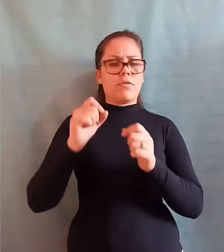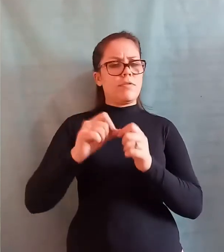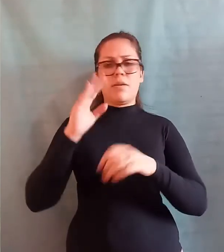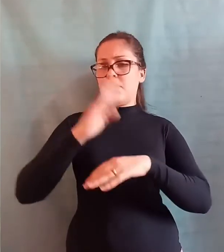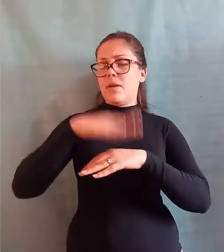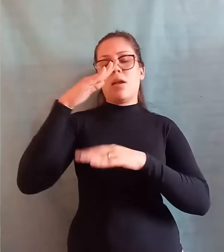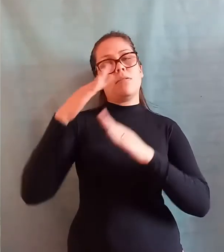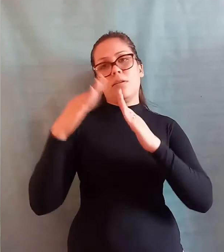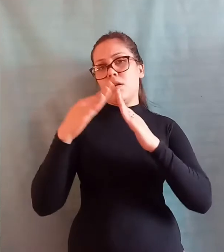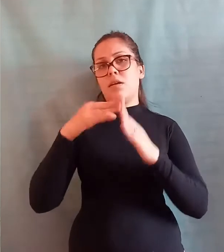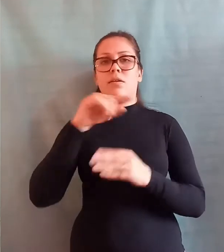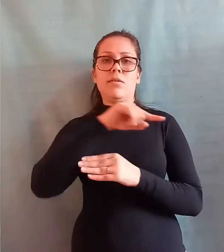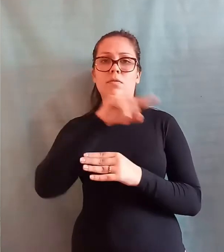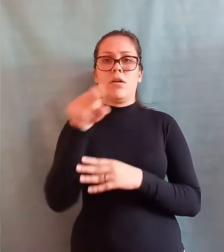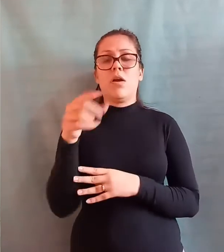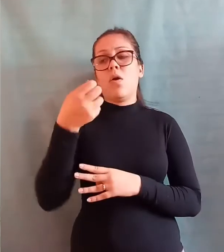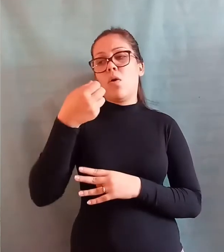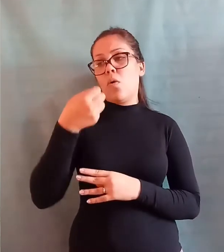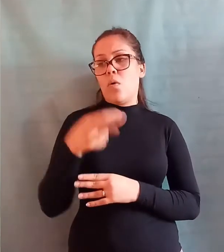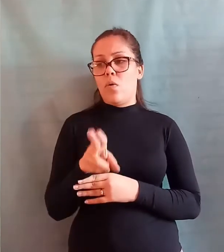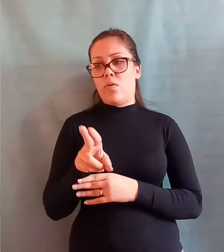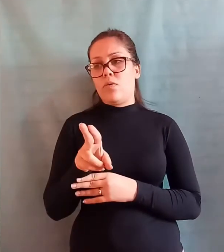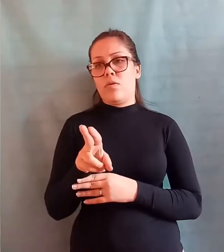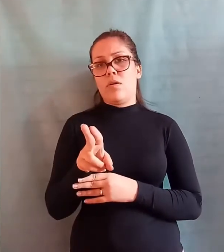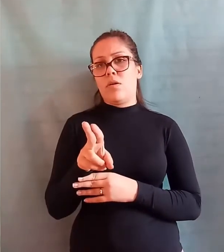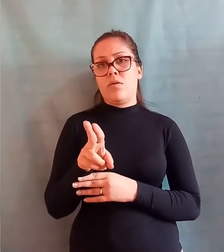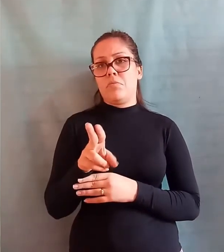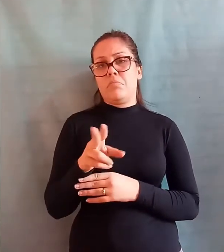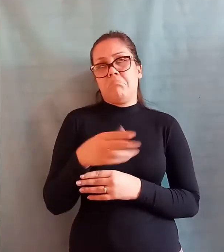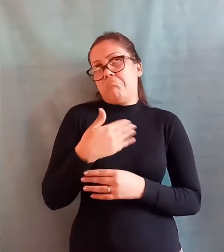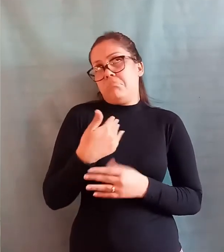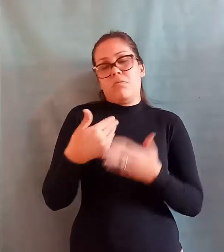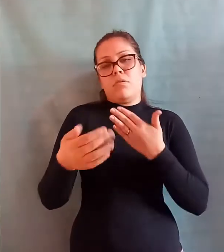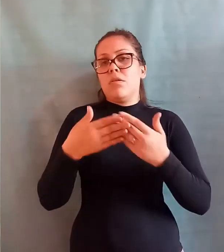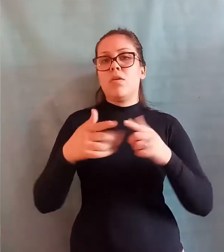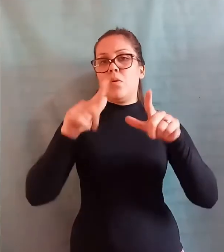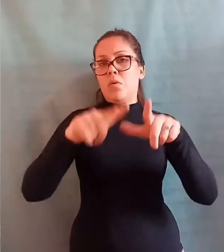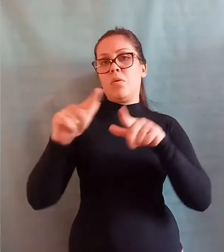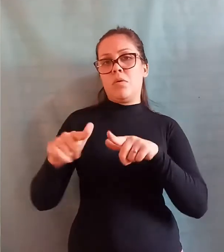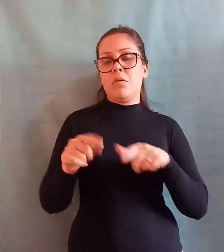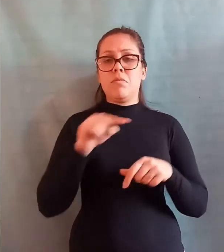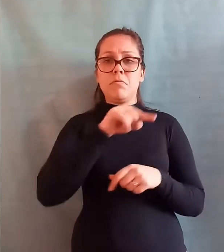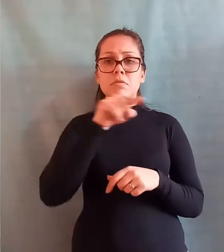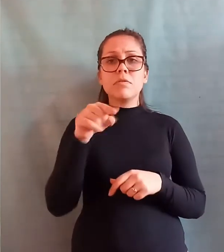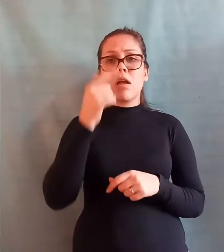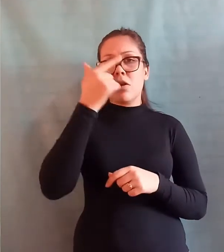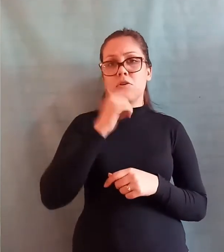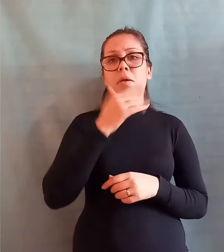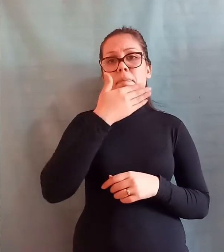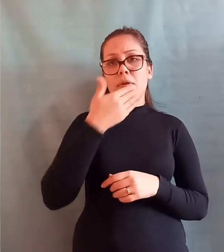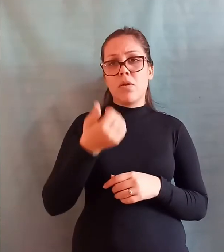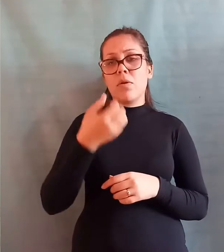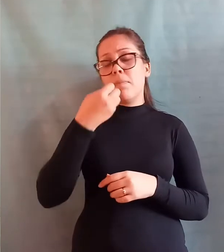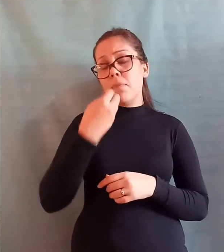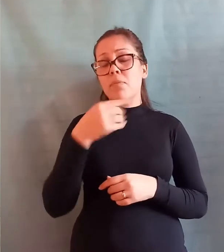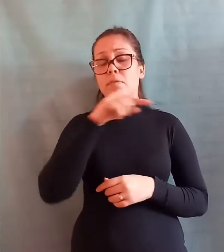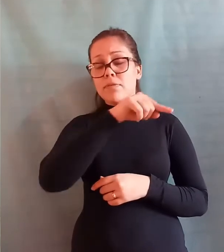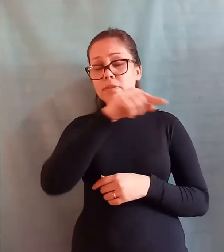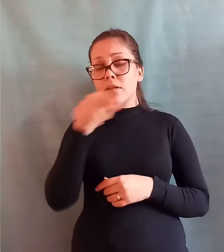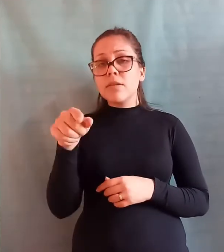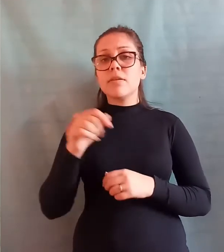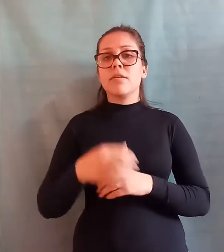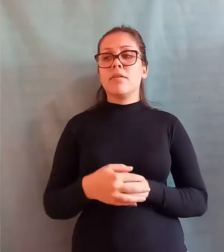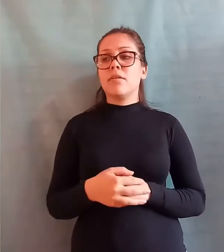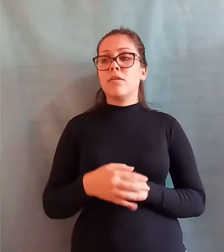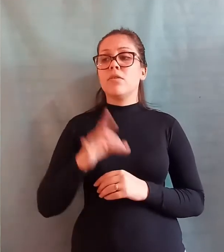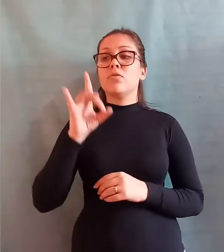fazer mais em casa ou, né, botar o timer, fazer quanto tempo vocês acharem que vai ser bom e vai fazer